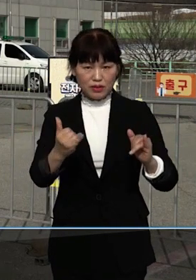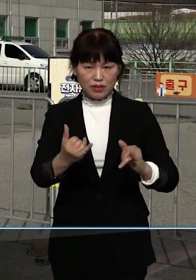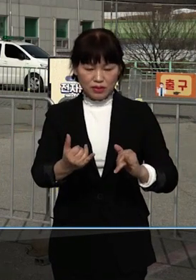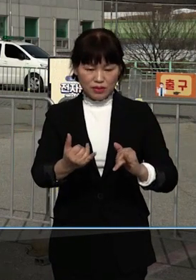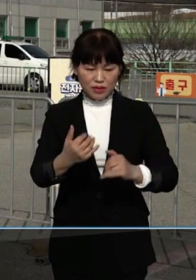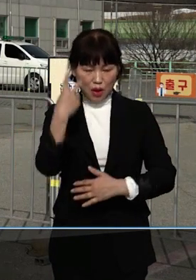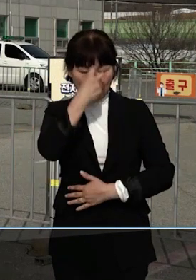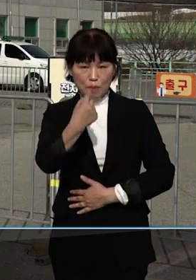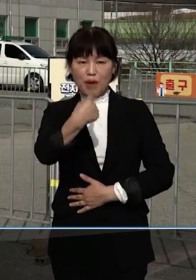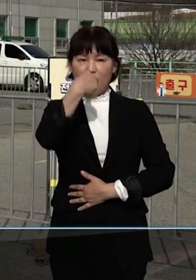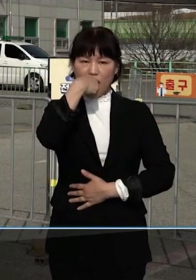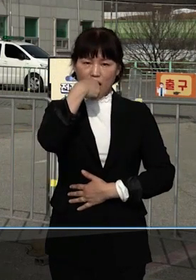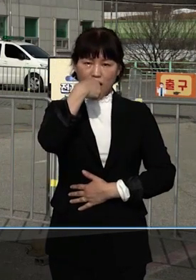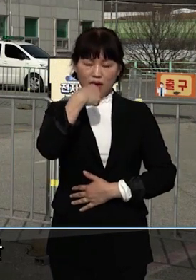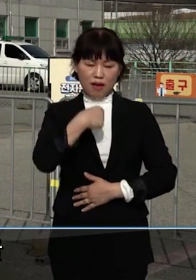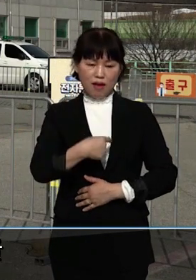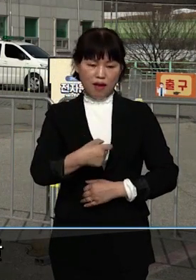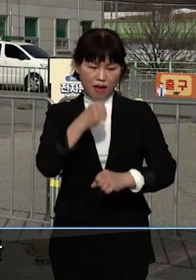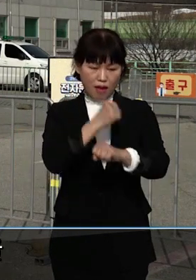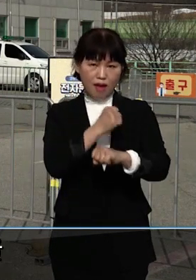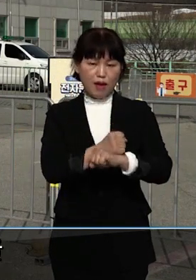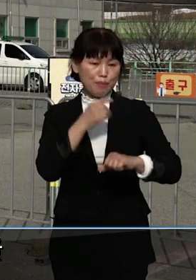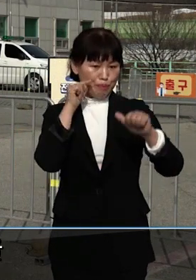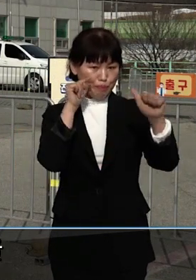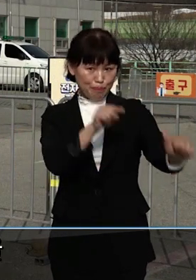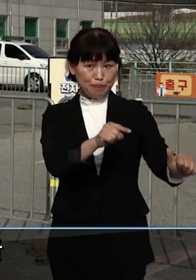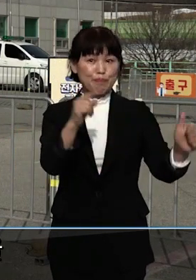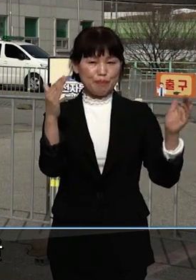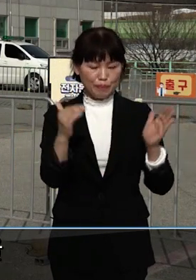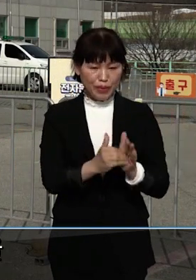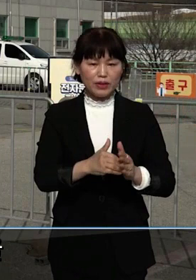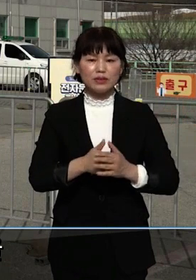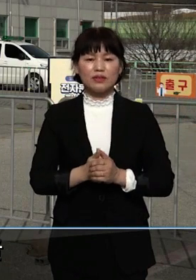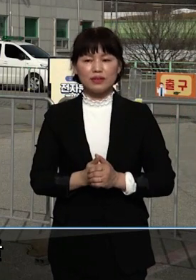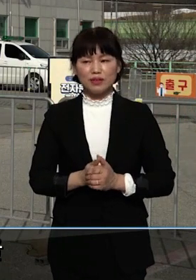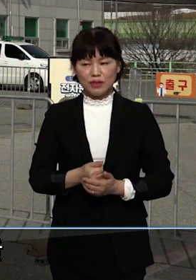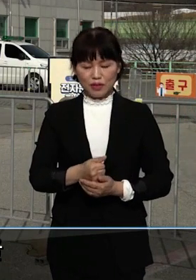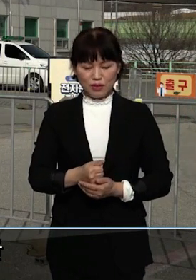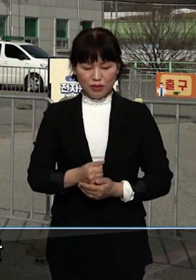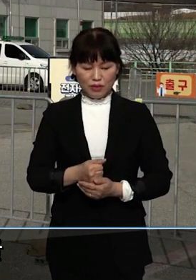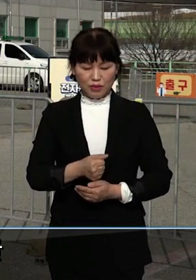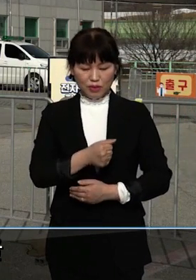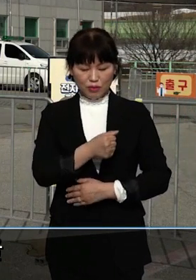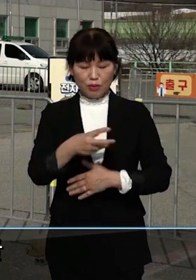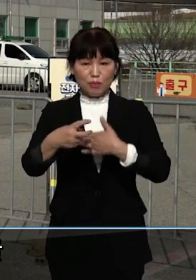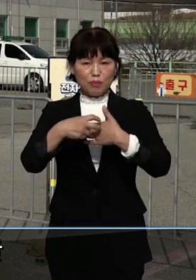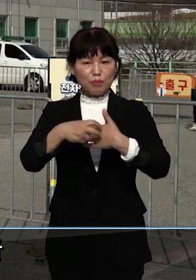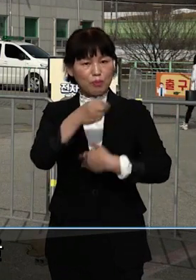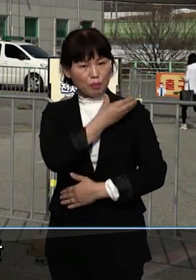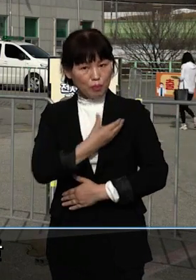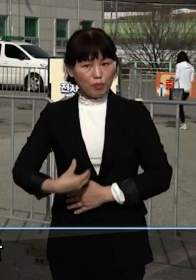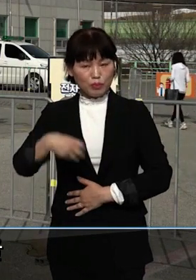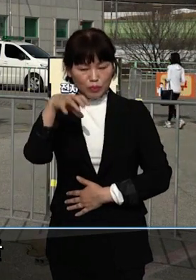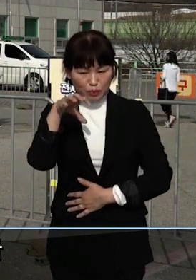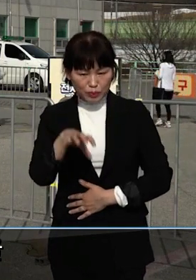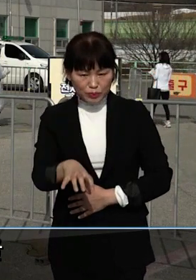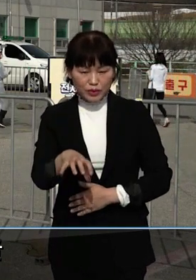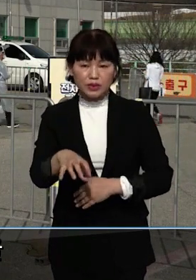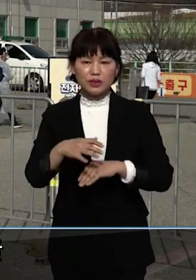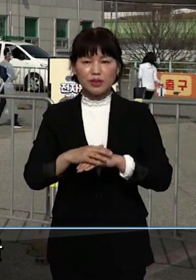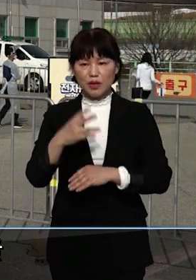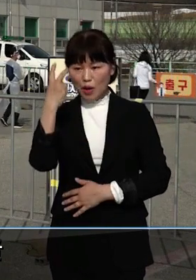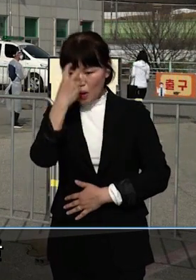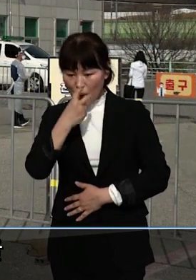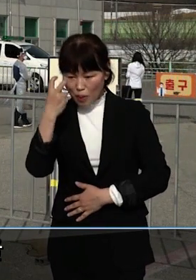것을 촉구하였고 보건소 선별진료소에서 21시까지 검사된